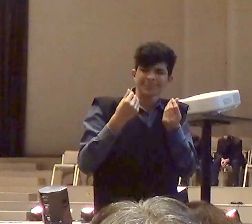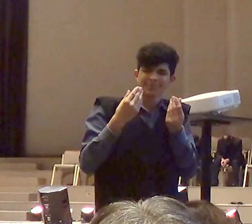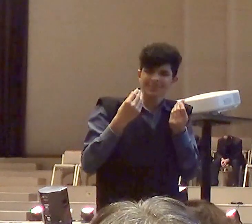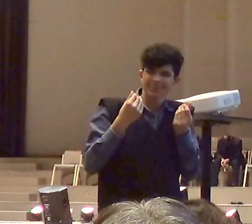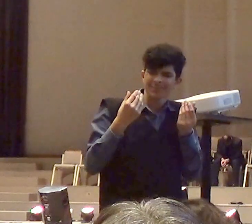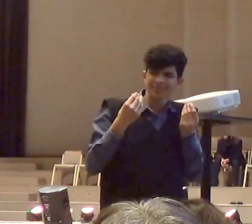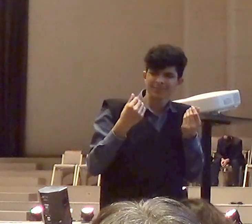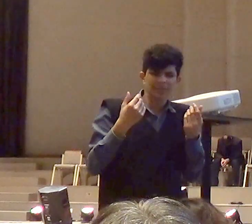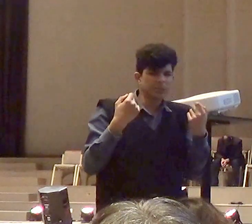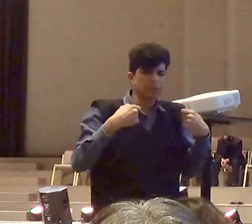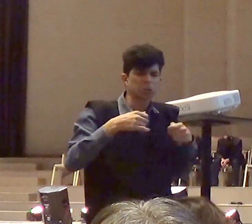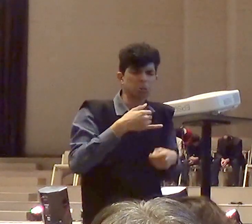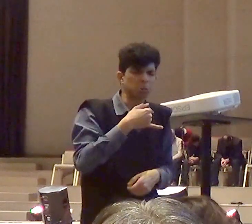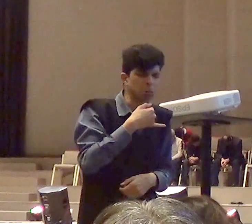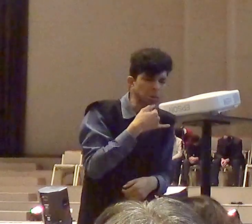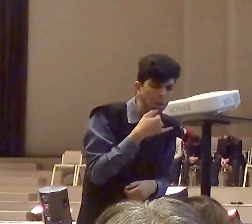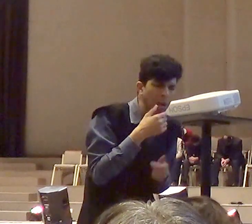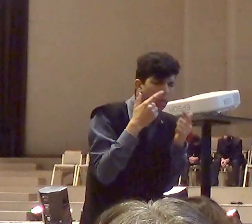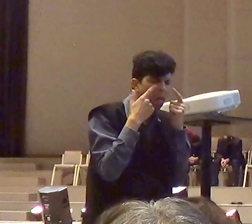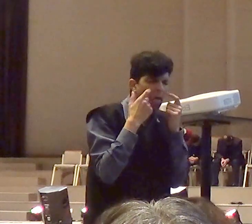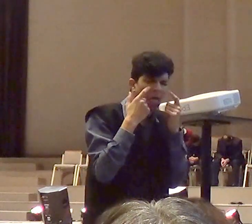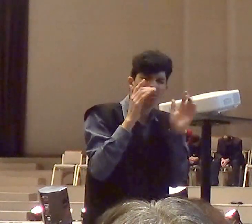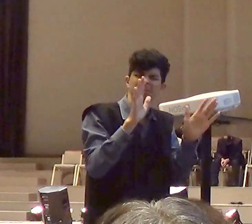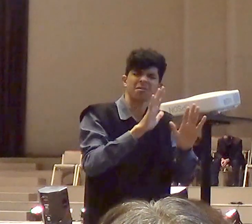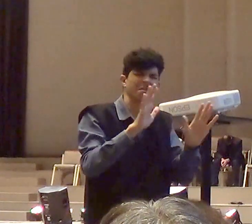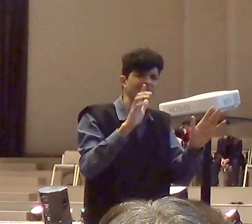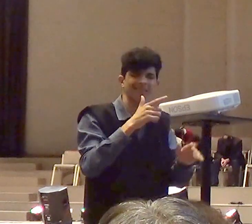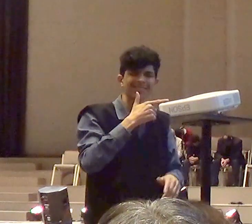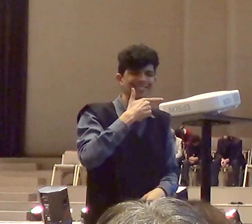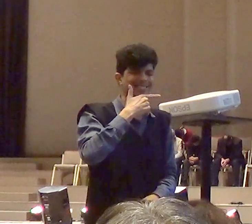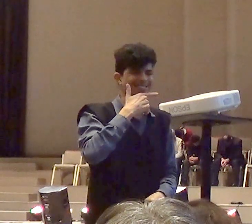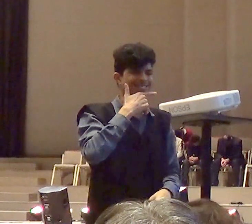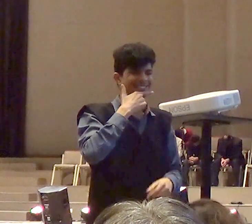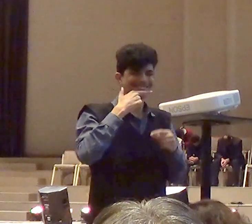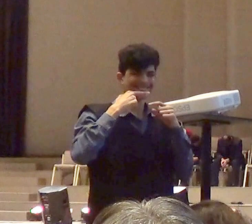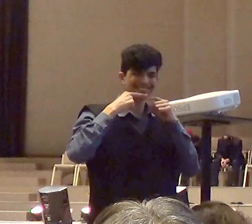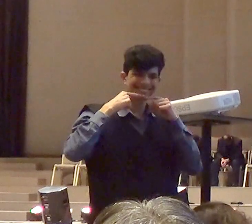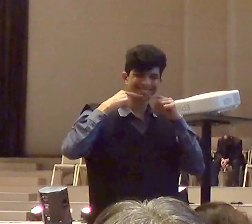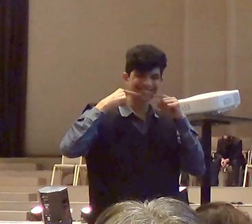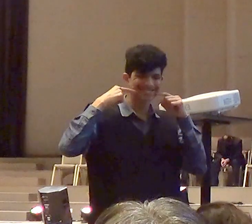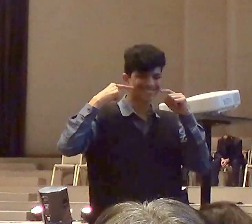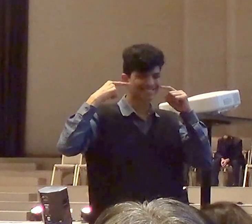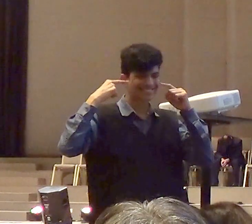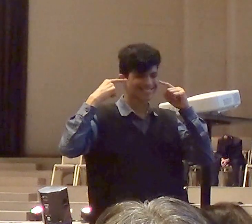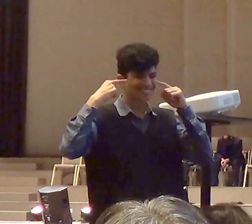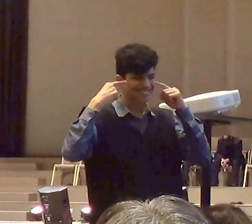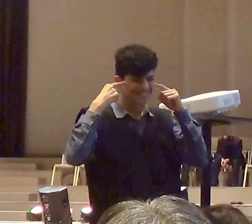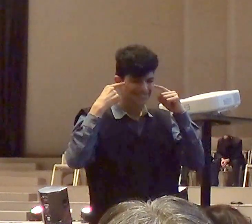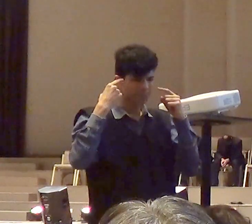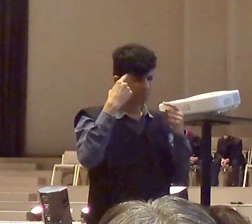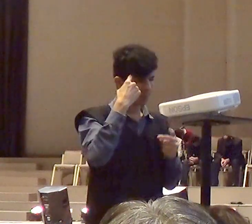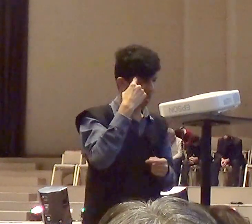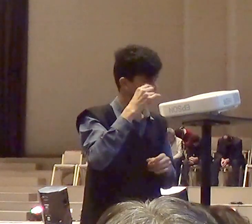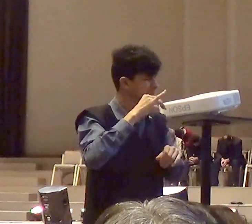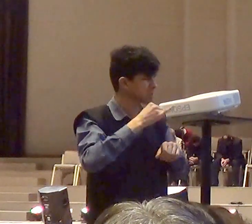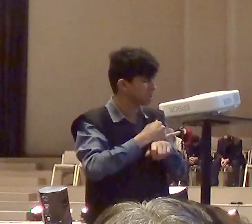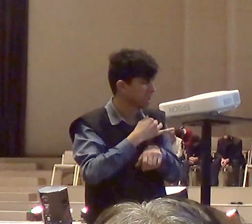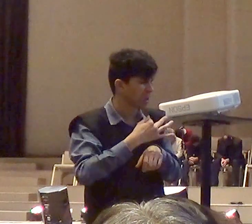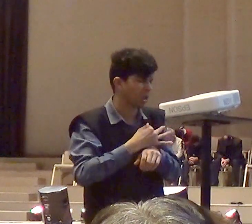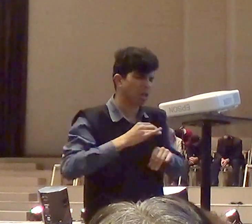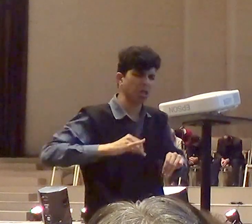andar entristecidos nem com seus olhos turvos diante da